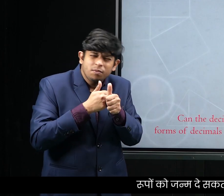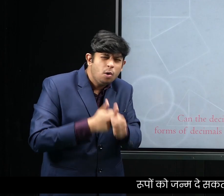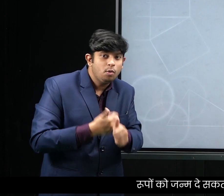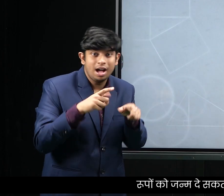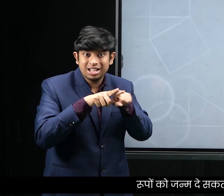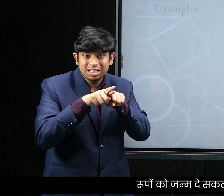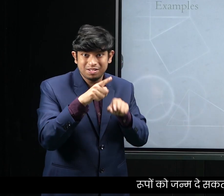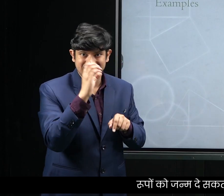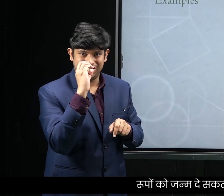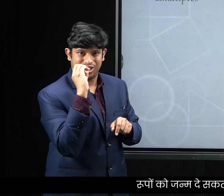होते हैं?